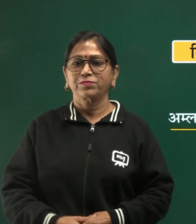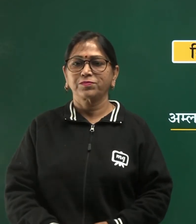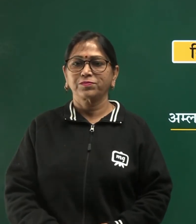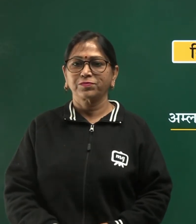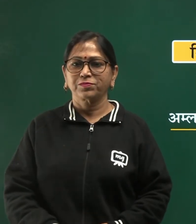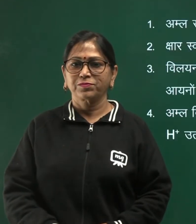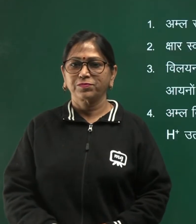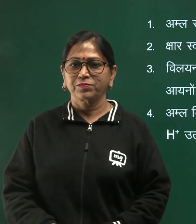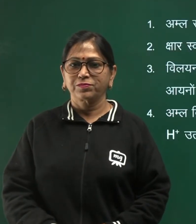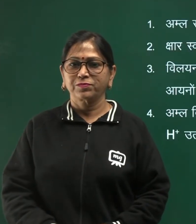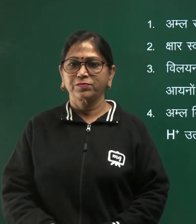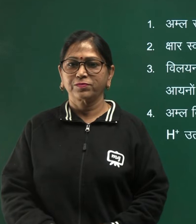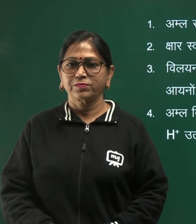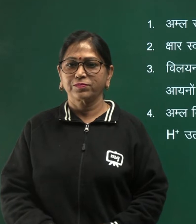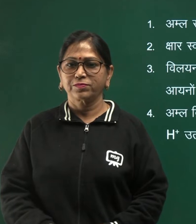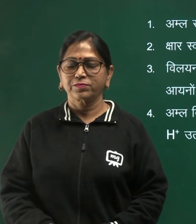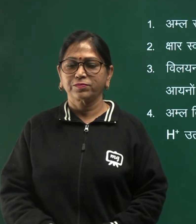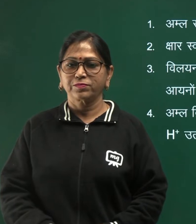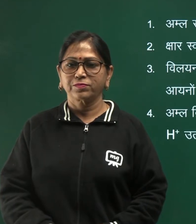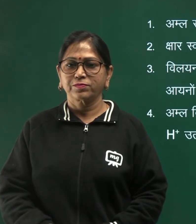मेरे साथ अंजू रानी